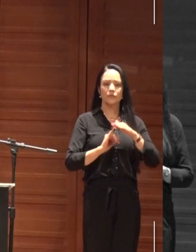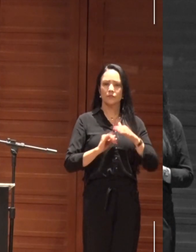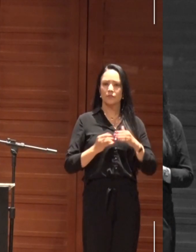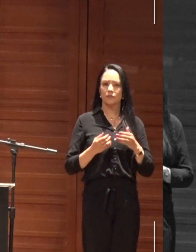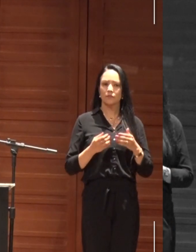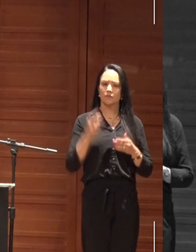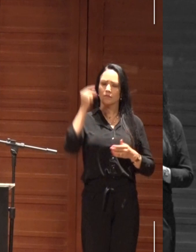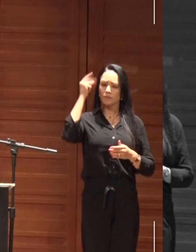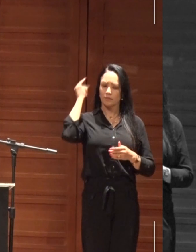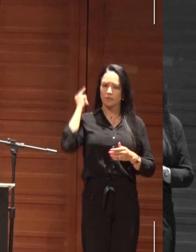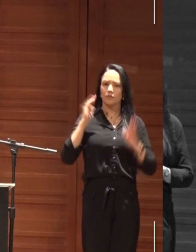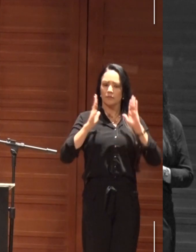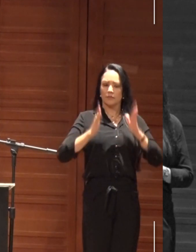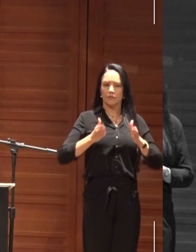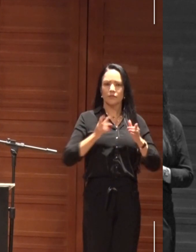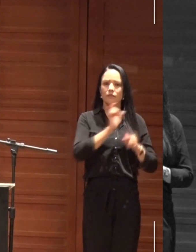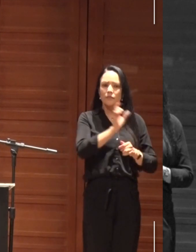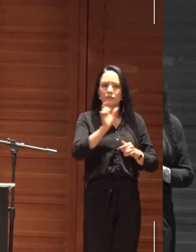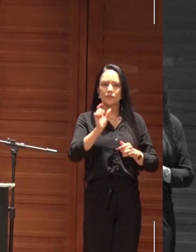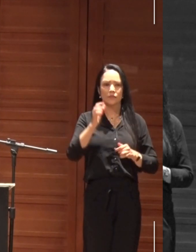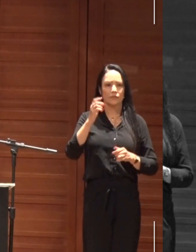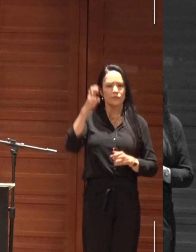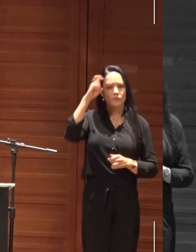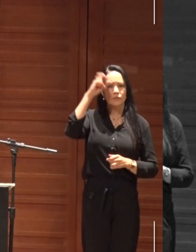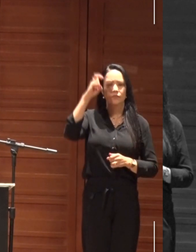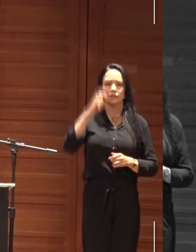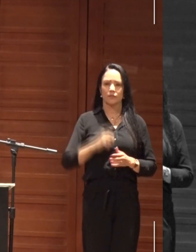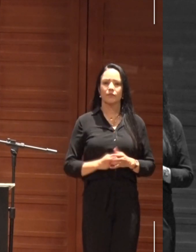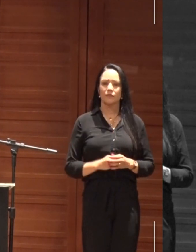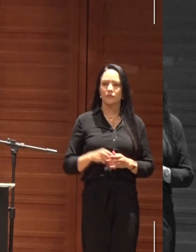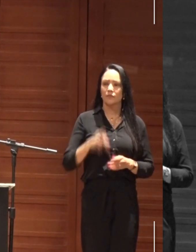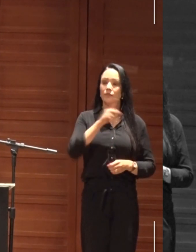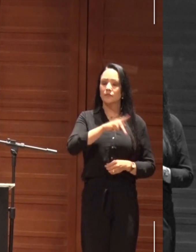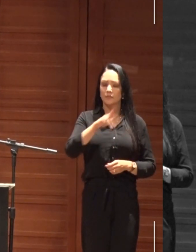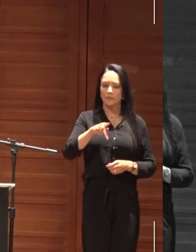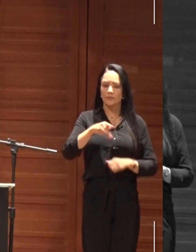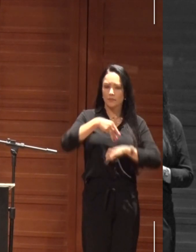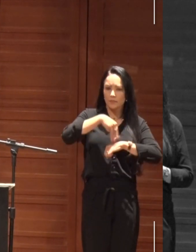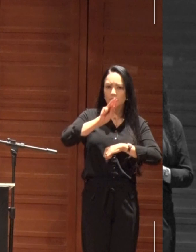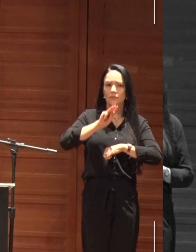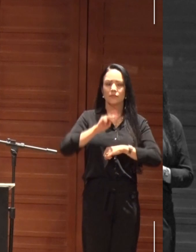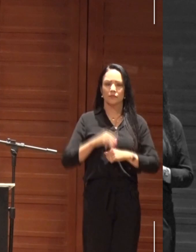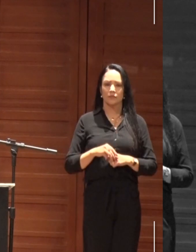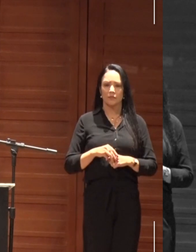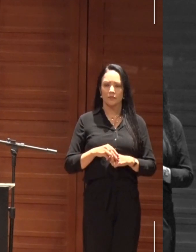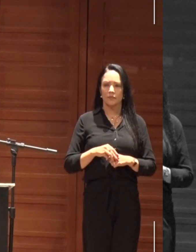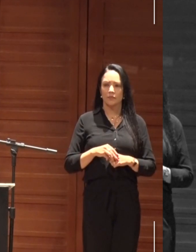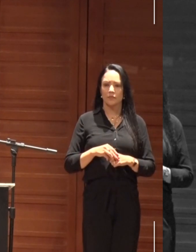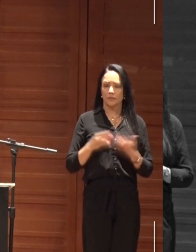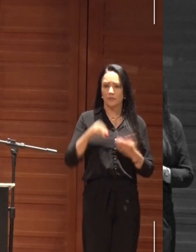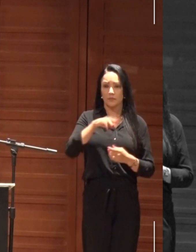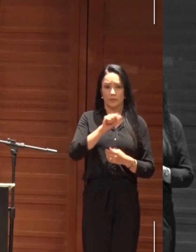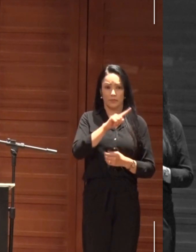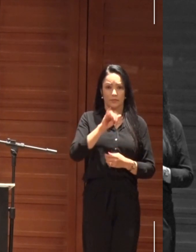vanguardista, que nos diz as palavras, as sábias palavras do professor, mestre de todos nós, Hugo Nigro